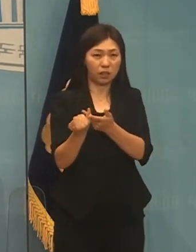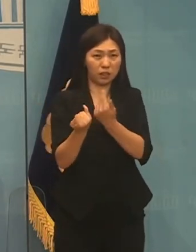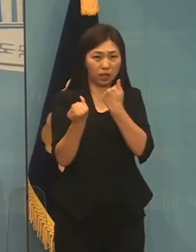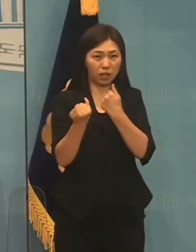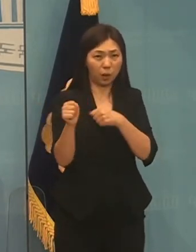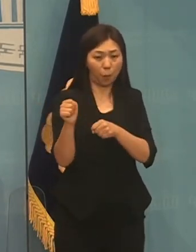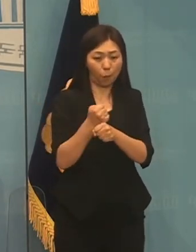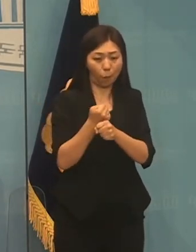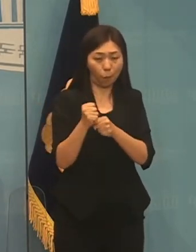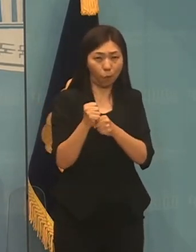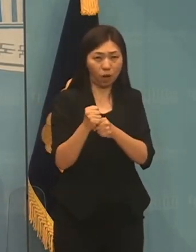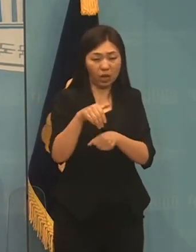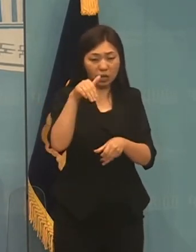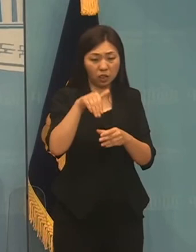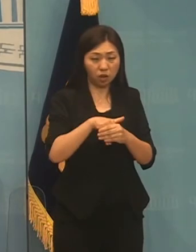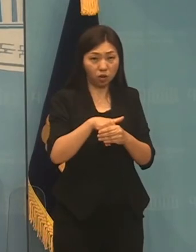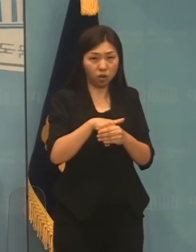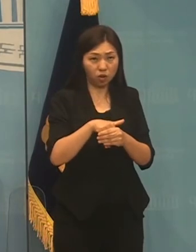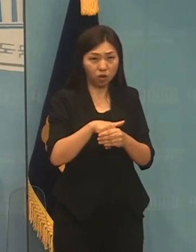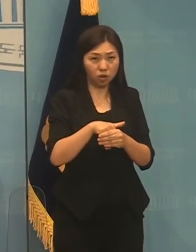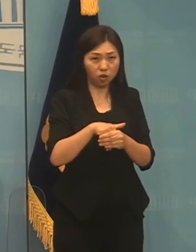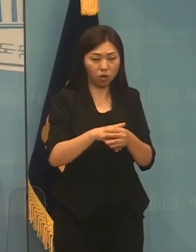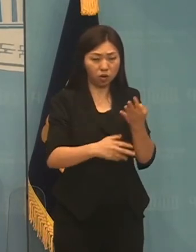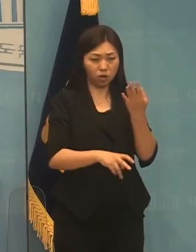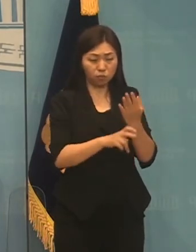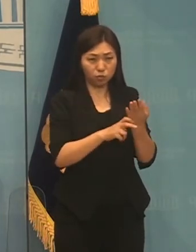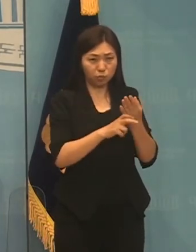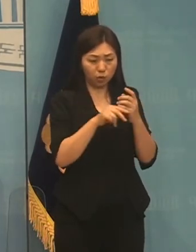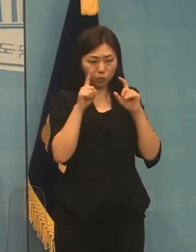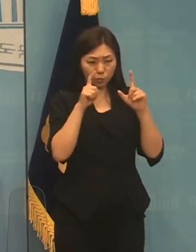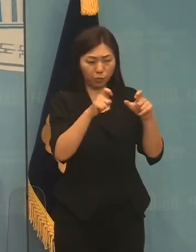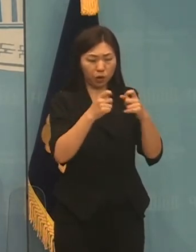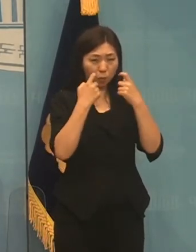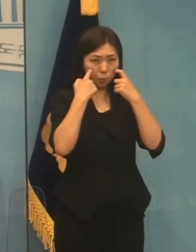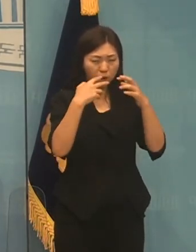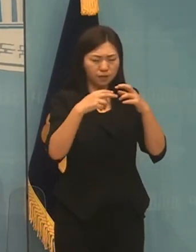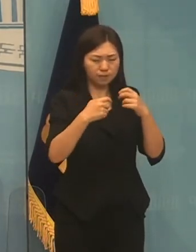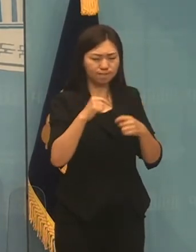그리고 선거부정 보호를 철저하게 규명하고